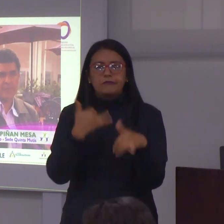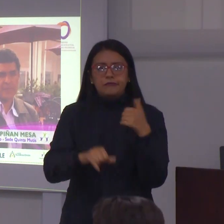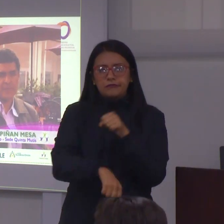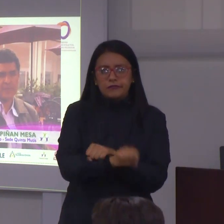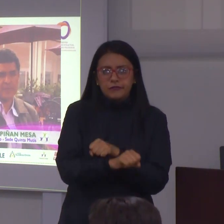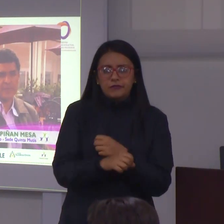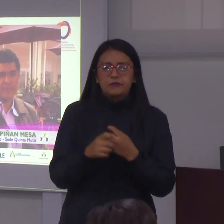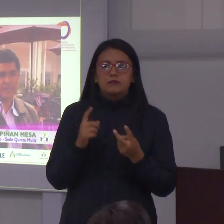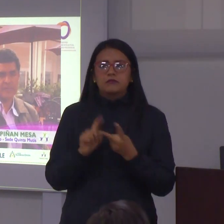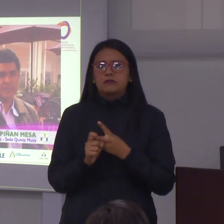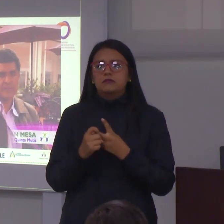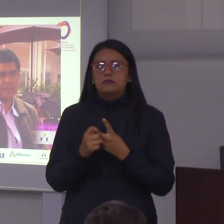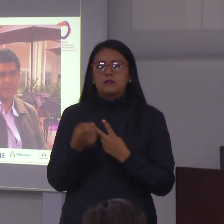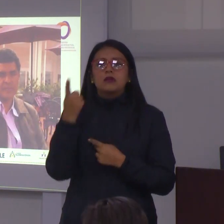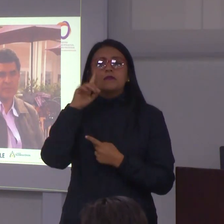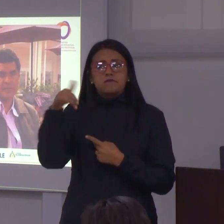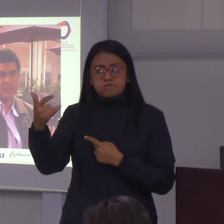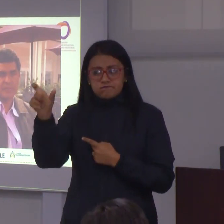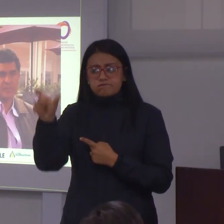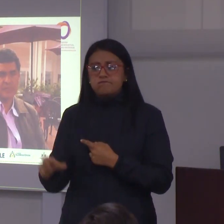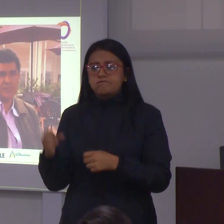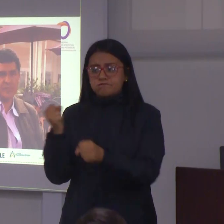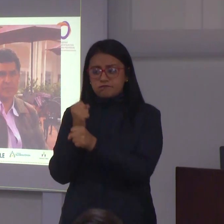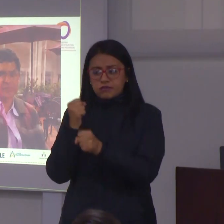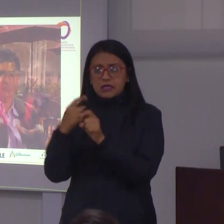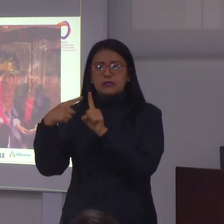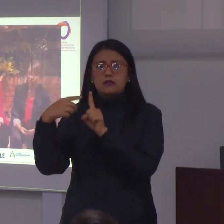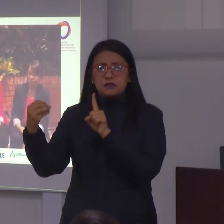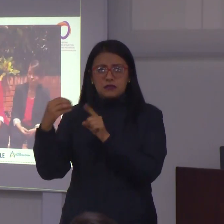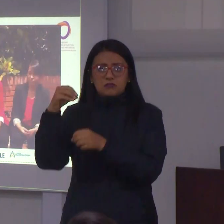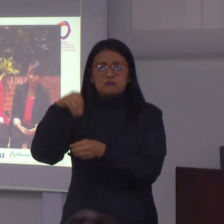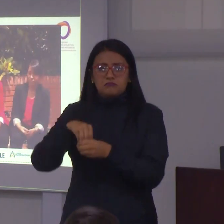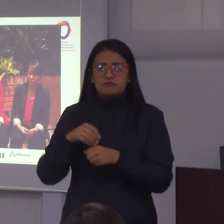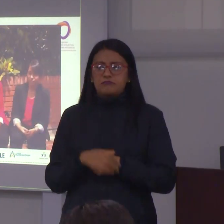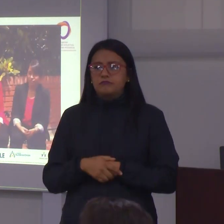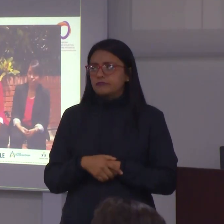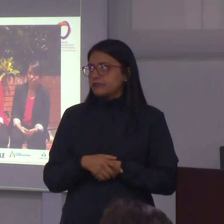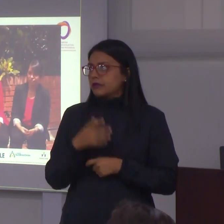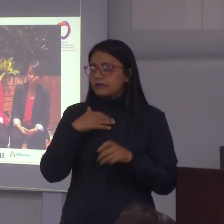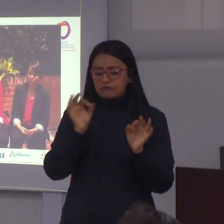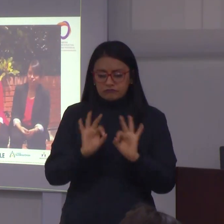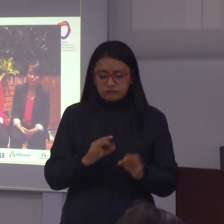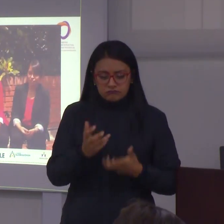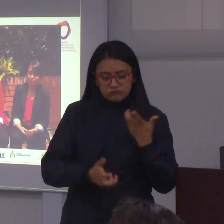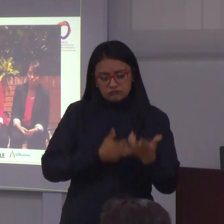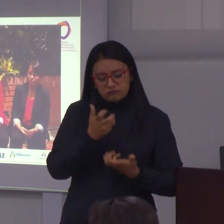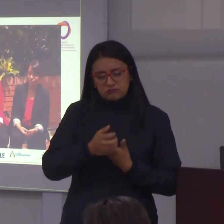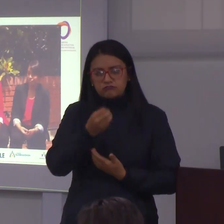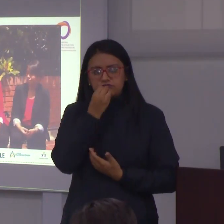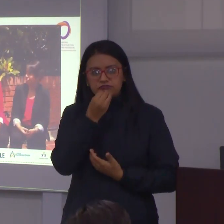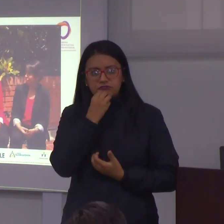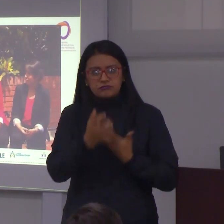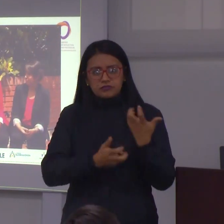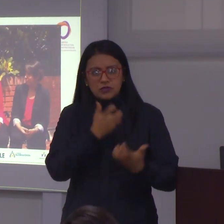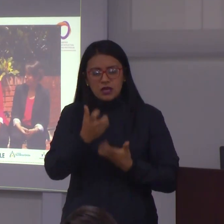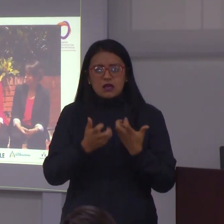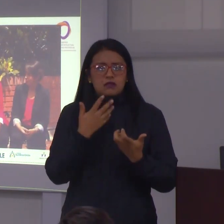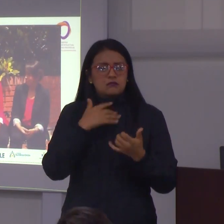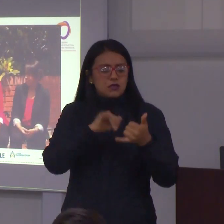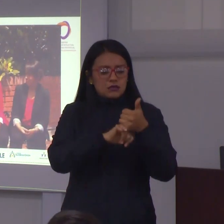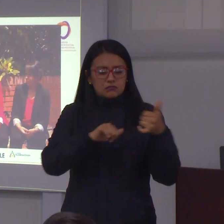fútbol, e incluso está trabajando con su tío. Preparar alimentos, ya ella la gente es soplante